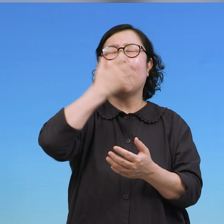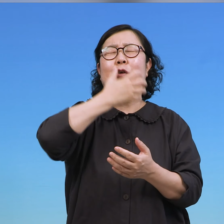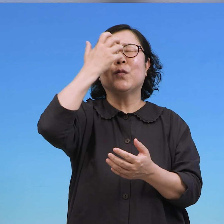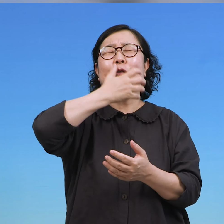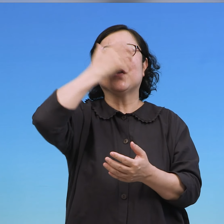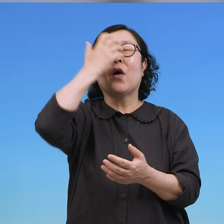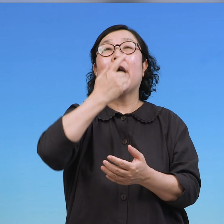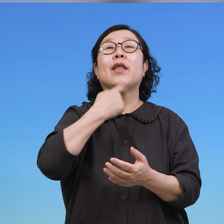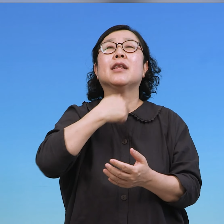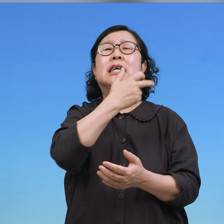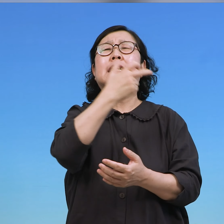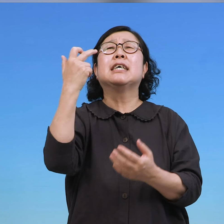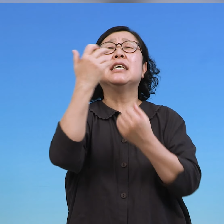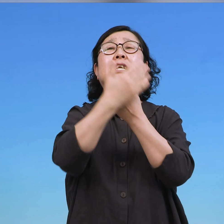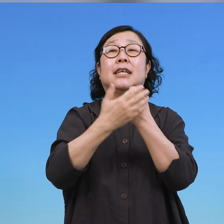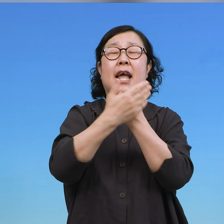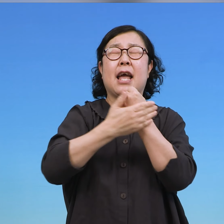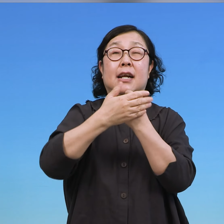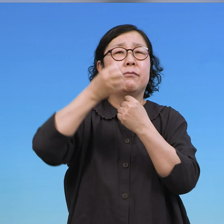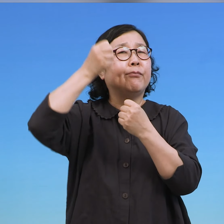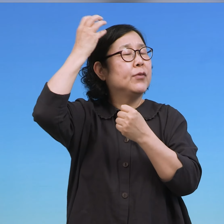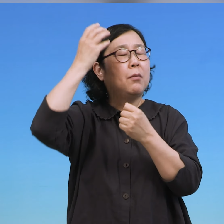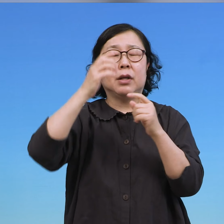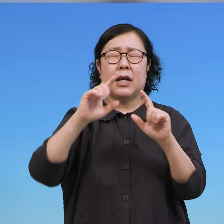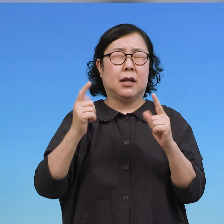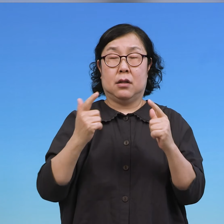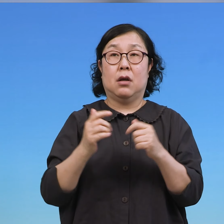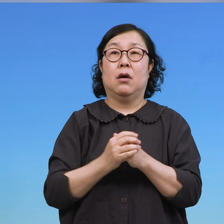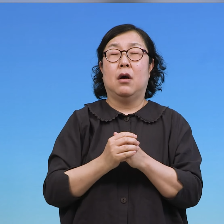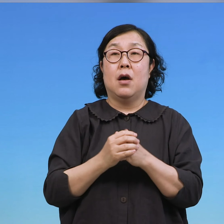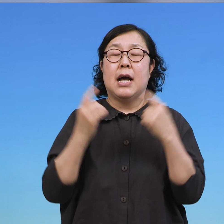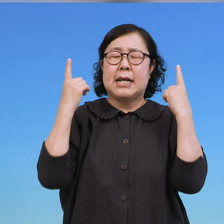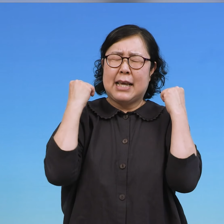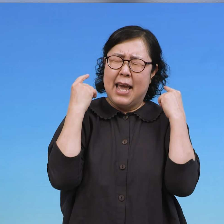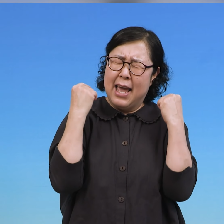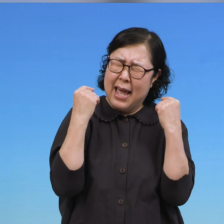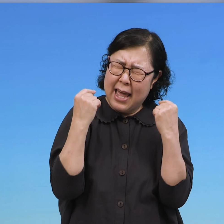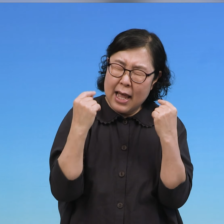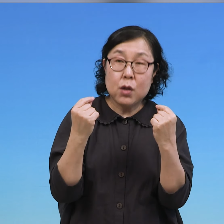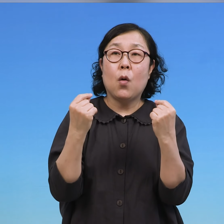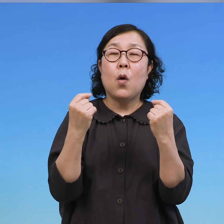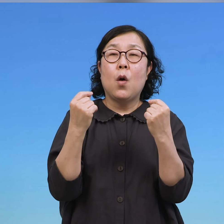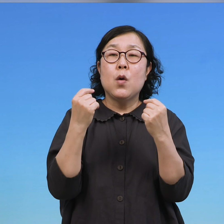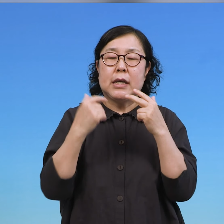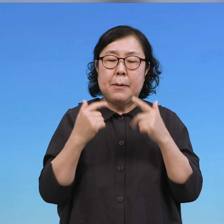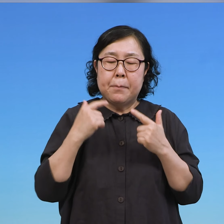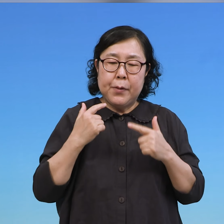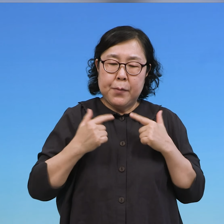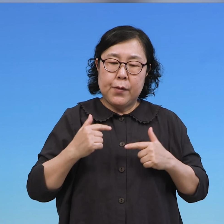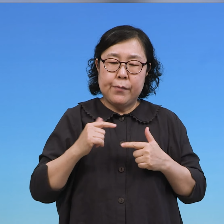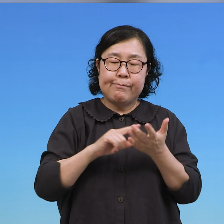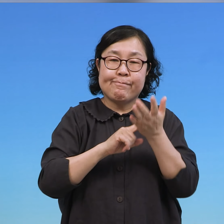꿈꾸는 것 같이 큰 은혜를 계속 지금 현재까지 그 기쁨을 단절시키지 않고 있다는